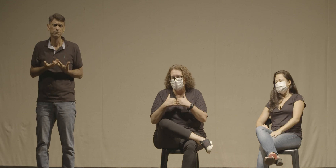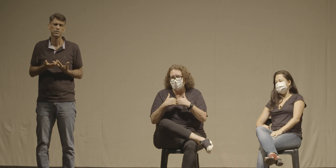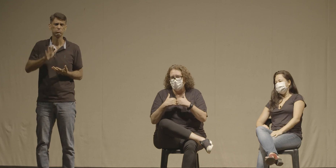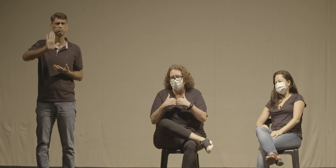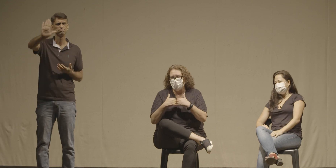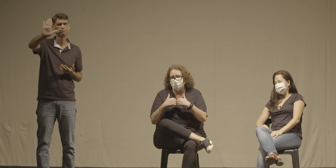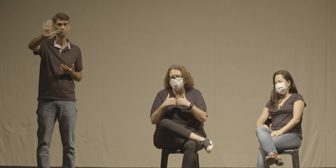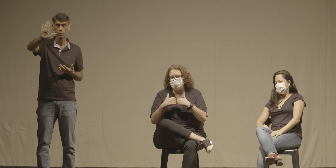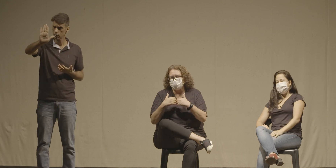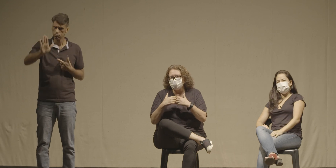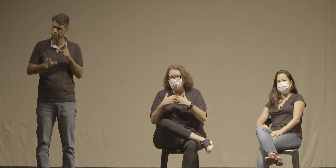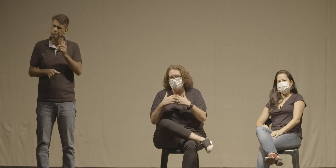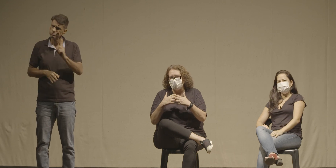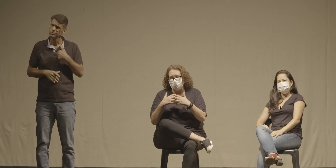ser